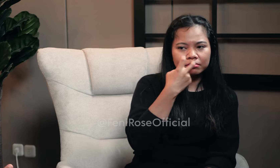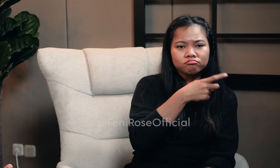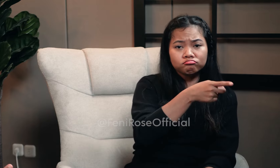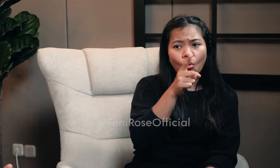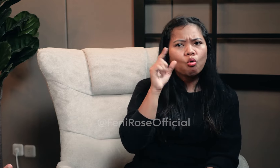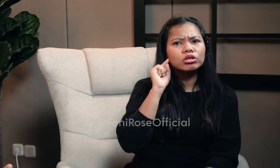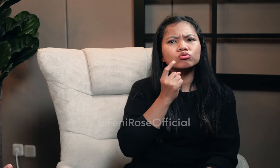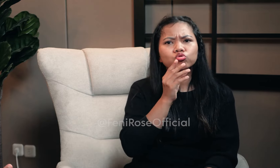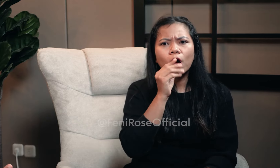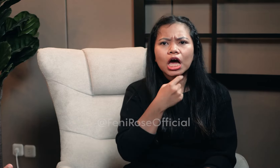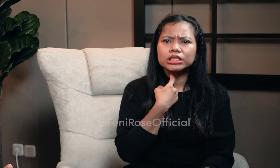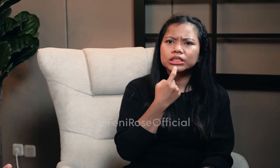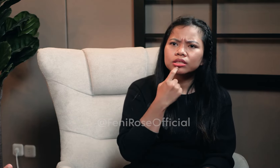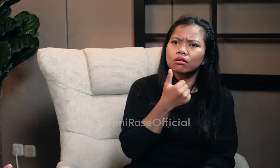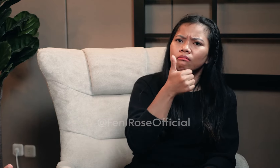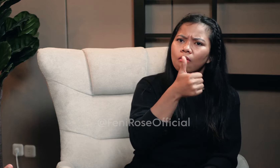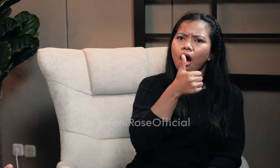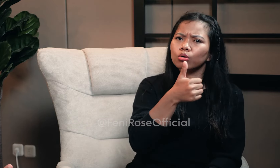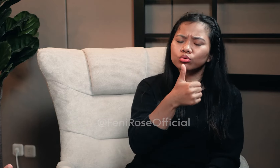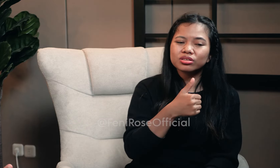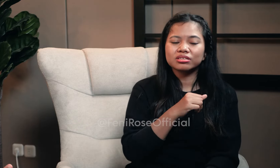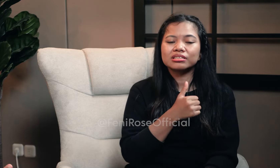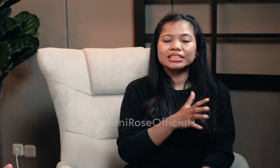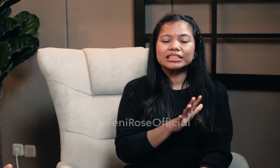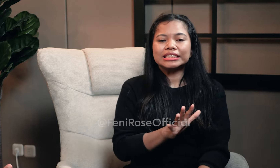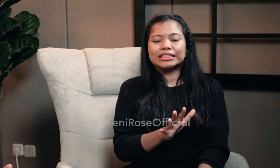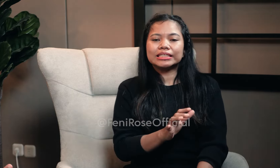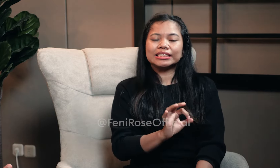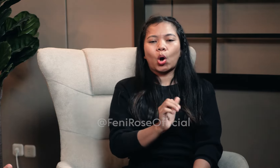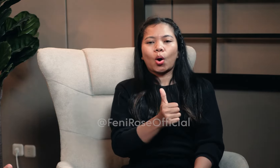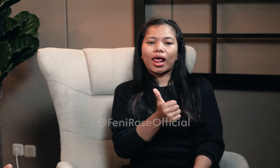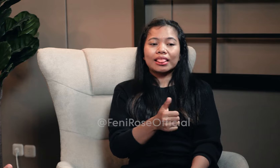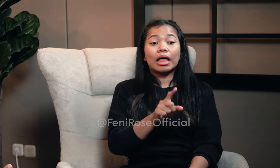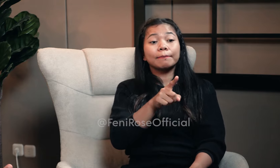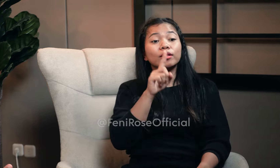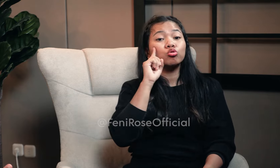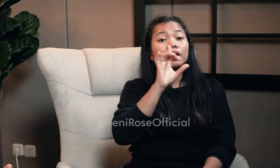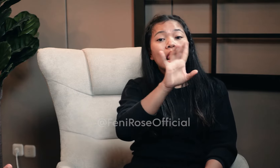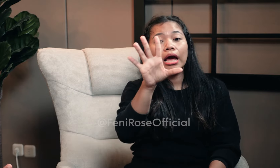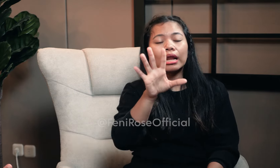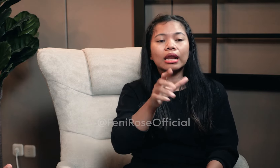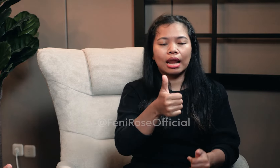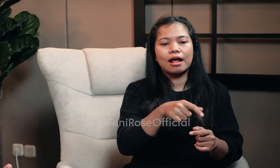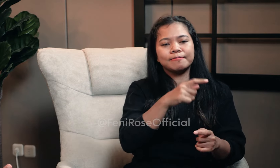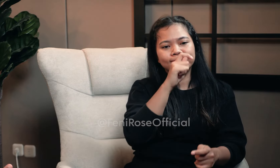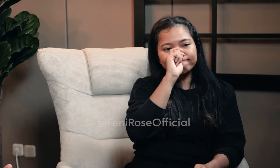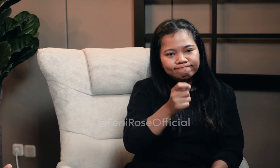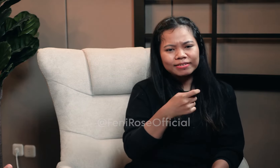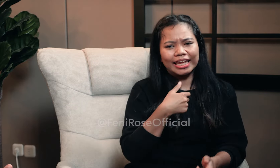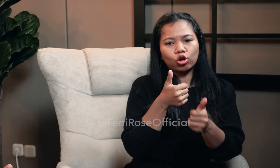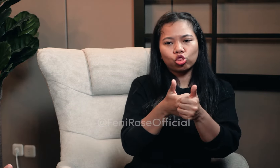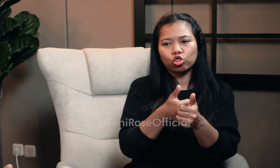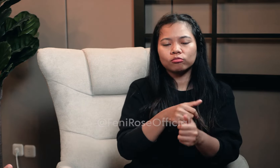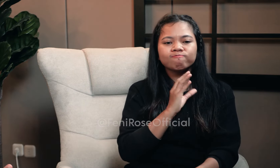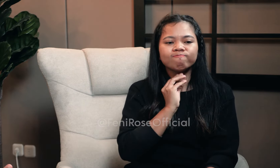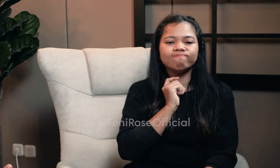Ayo coba kamu bisa oral bisa-bisa suara Siti itu bagus sebetulnya Oke oke iya saya terima tapi bagaimana teman